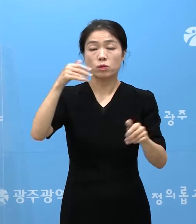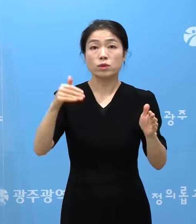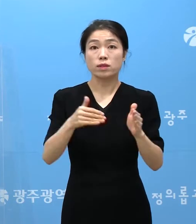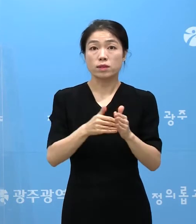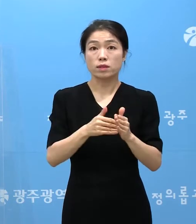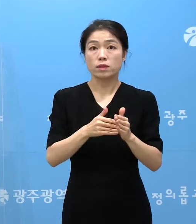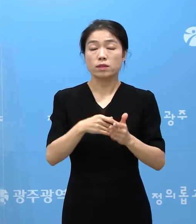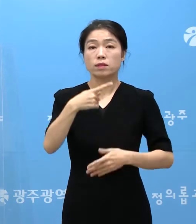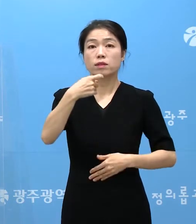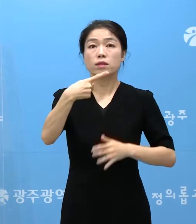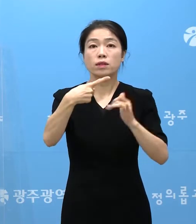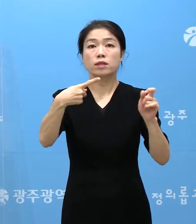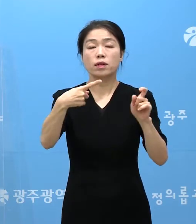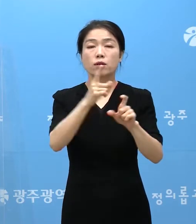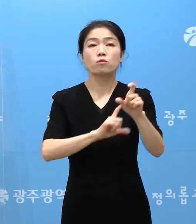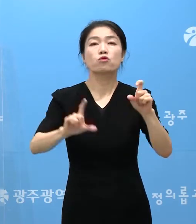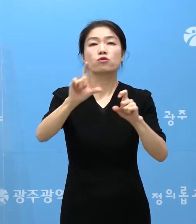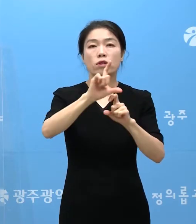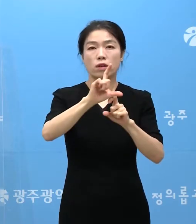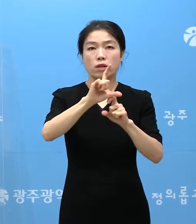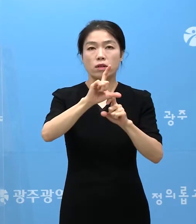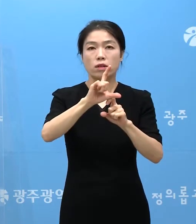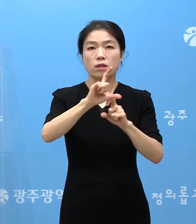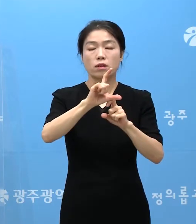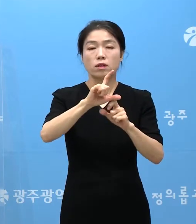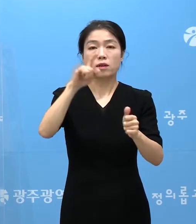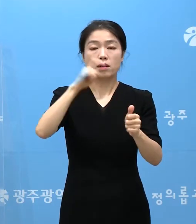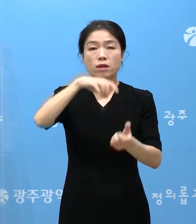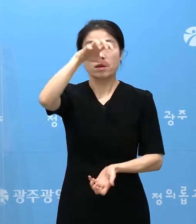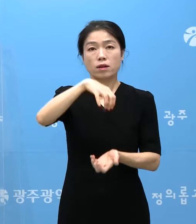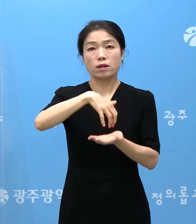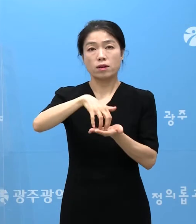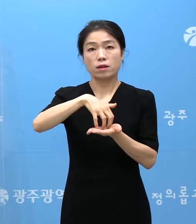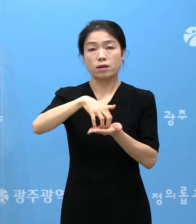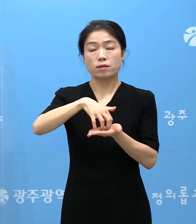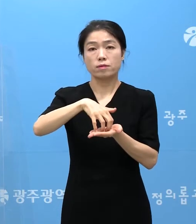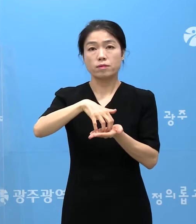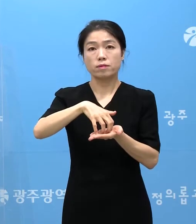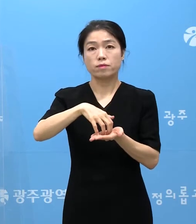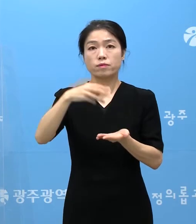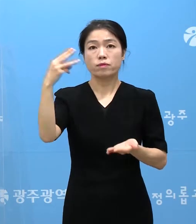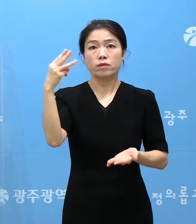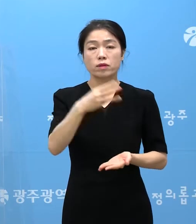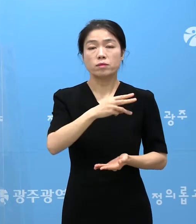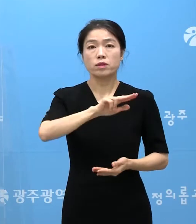시간 현재 11분이 추가 확진되셔서 총 누적 확진자는